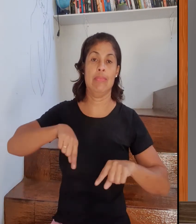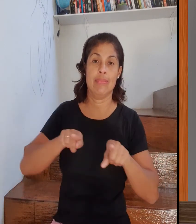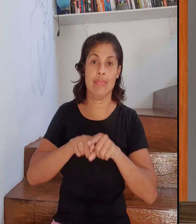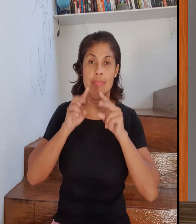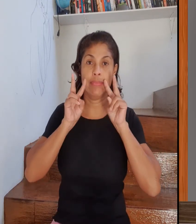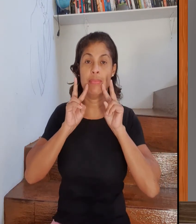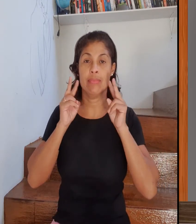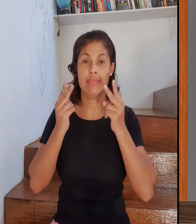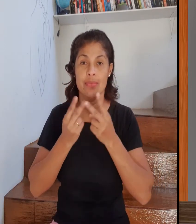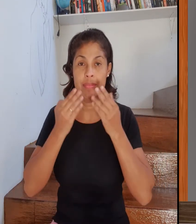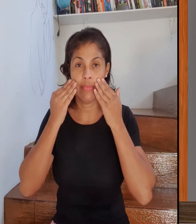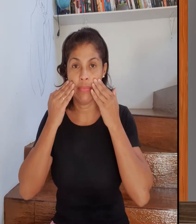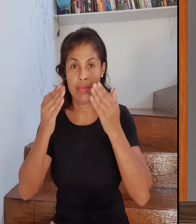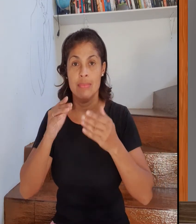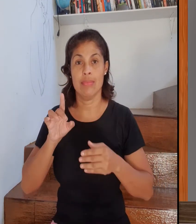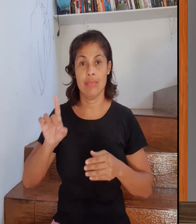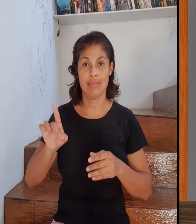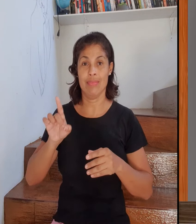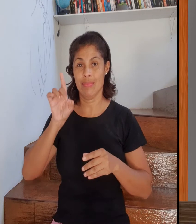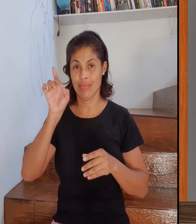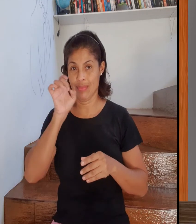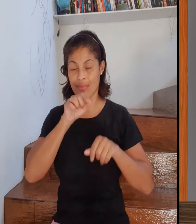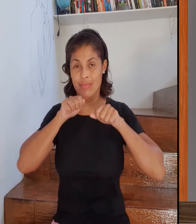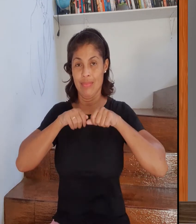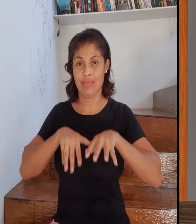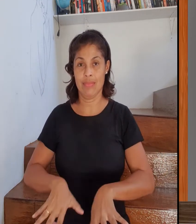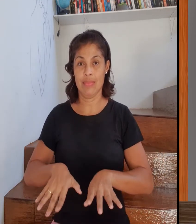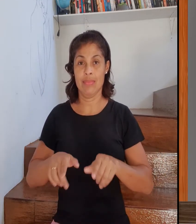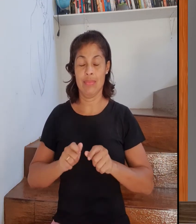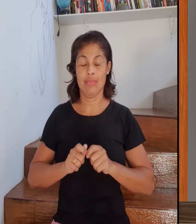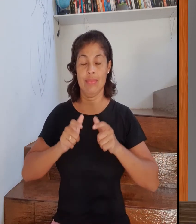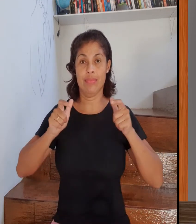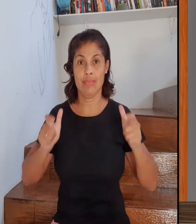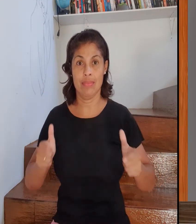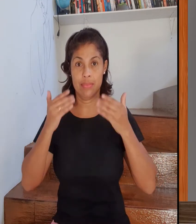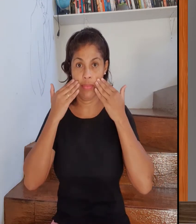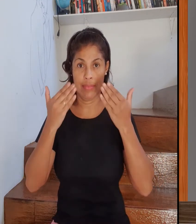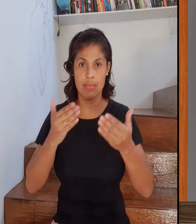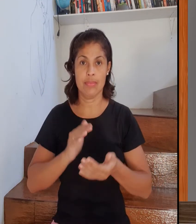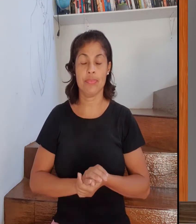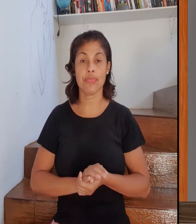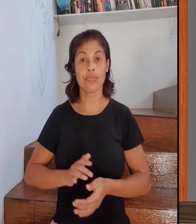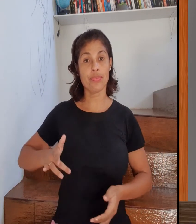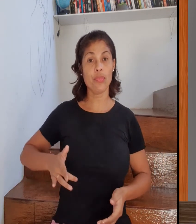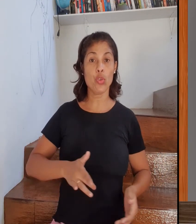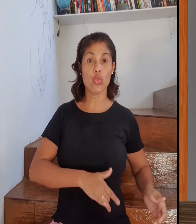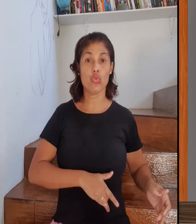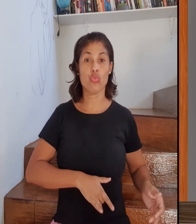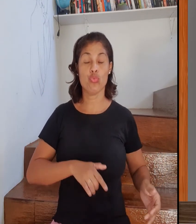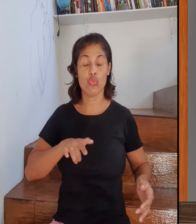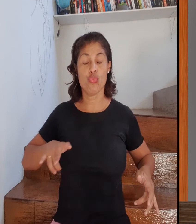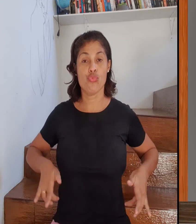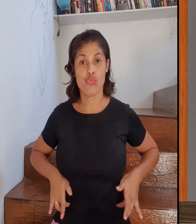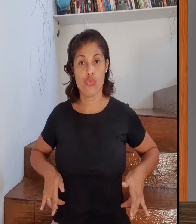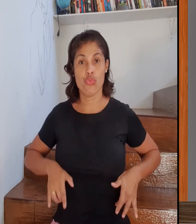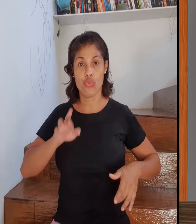de distribuição e aumento da concentração plasmática dos fármacos. Na insuficiência renal, observamos